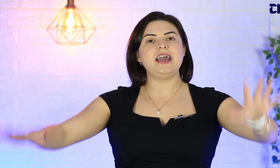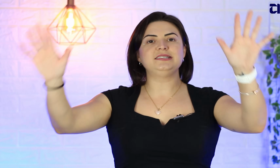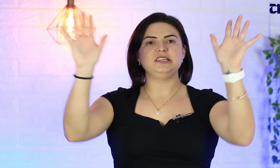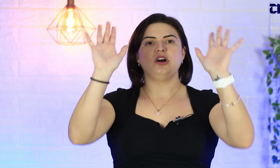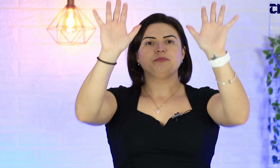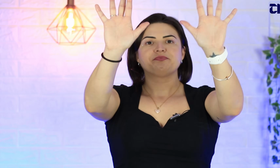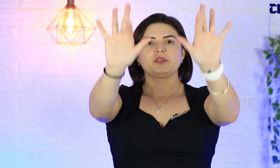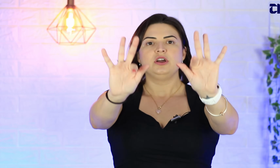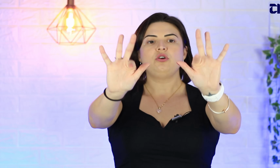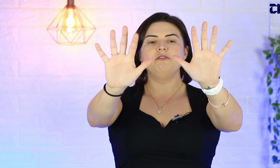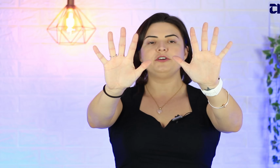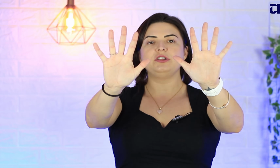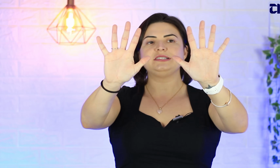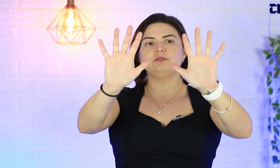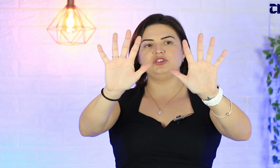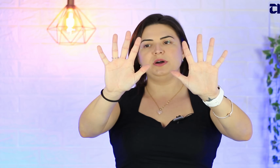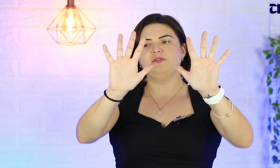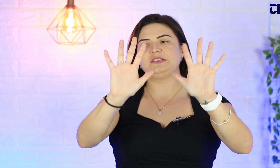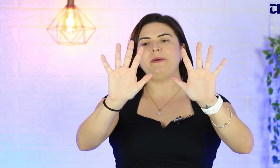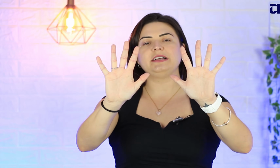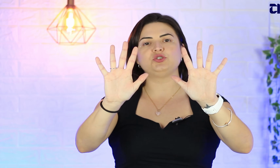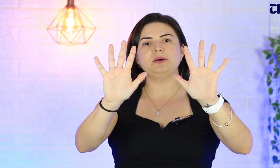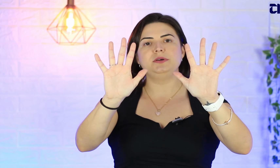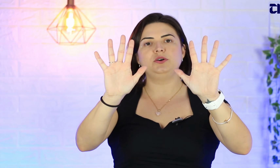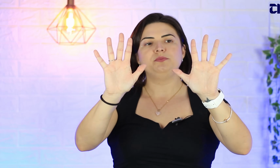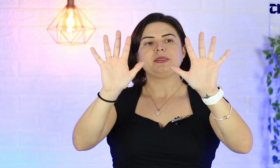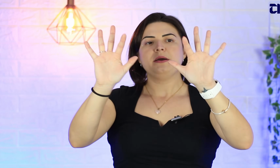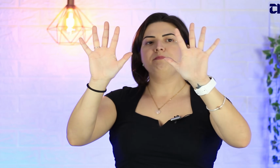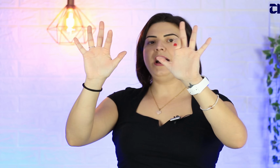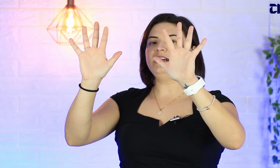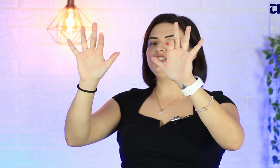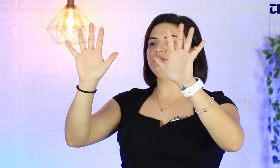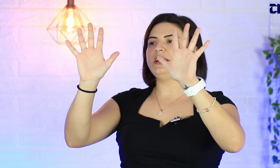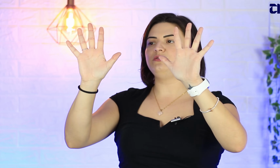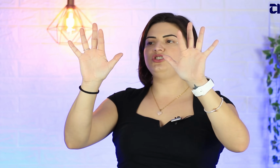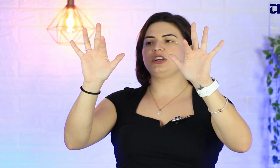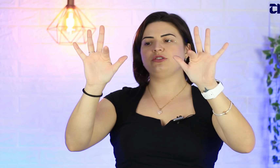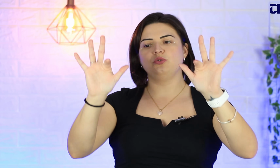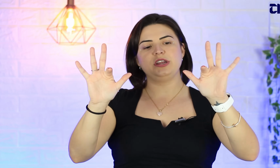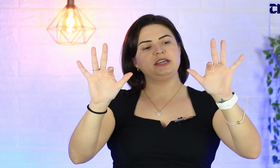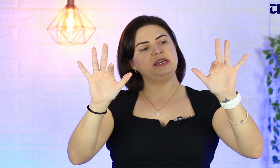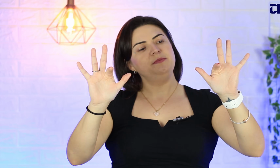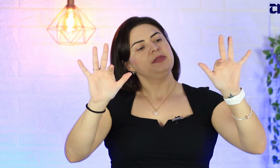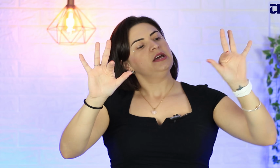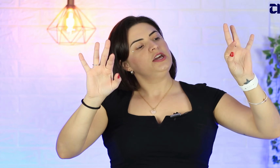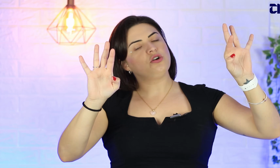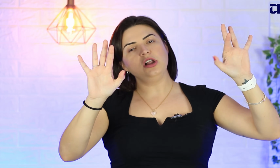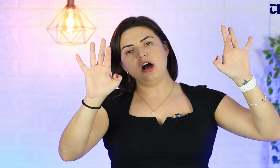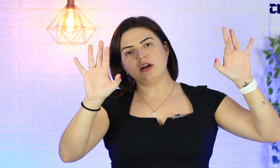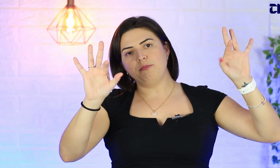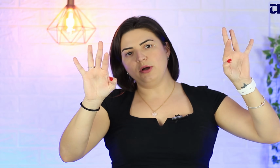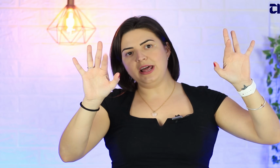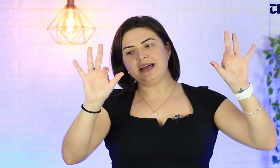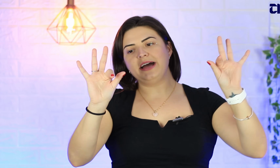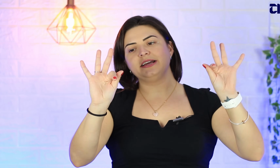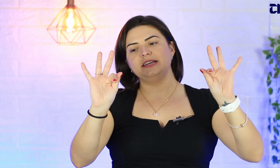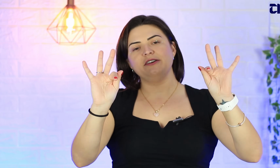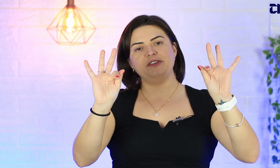é assim, configuração de mão, você pega a sua mão, baixa o dedo indicador aqui e coloca o polegar aqui na